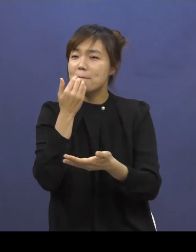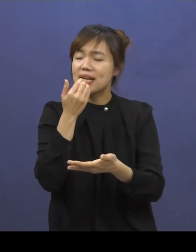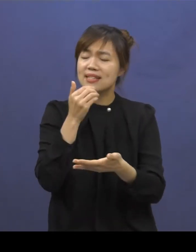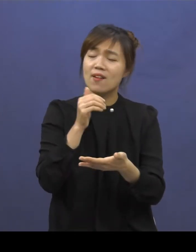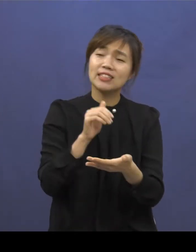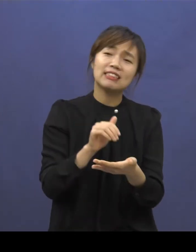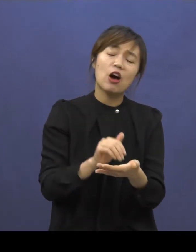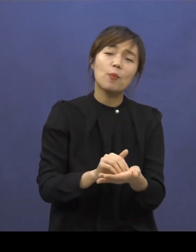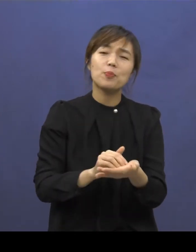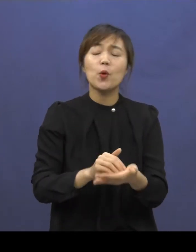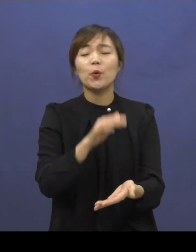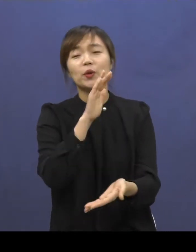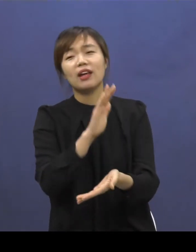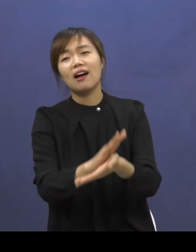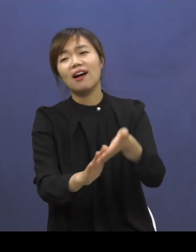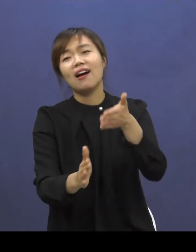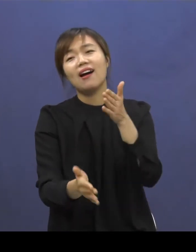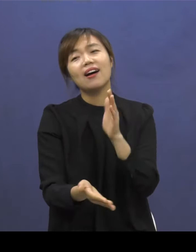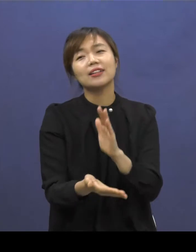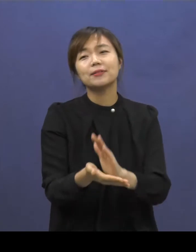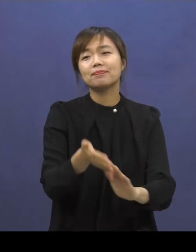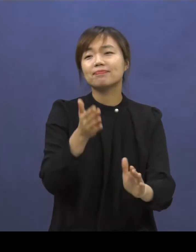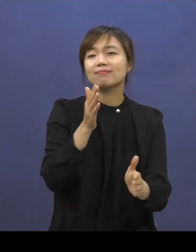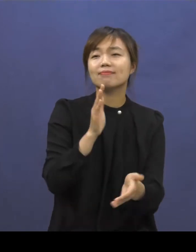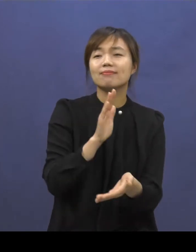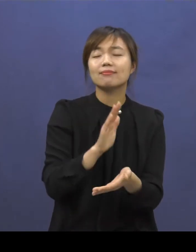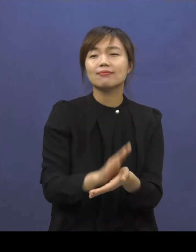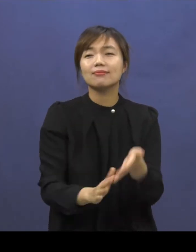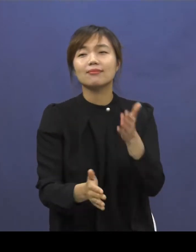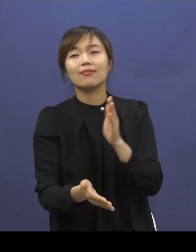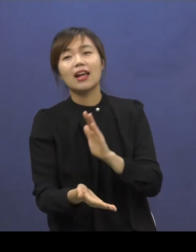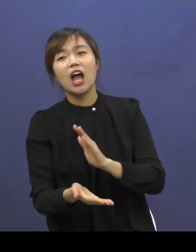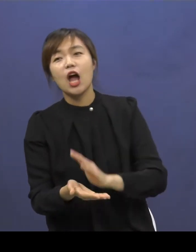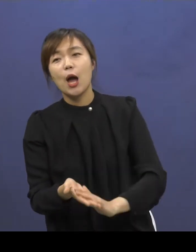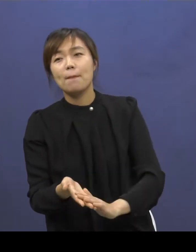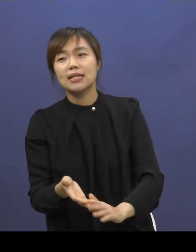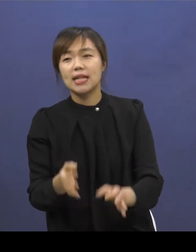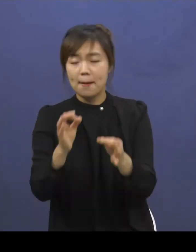반성은 없도다 우리 목소리로만 우리 주님의 이름을 찬양합니다. 만세